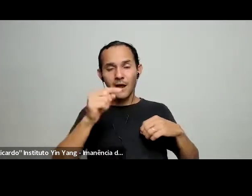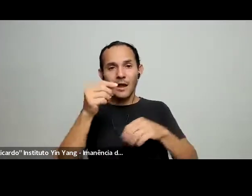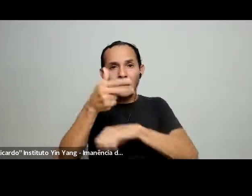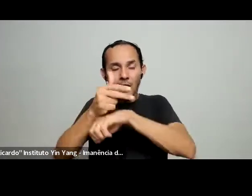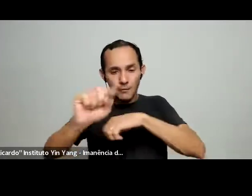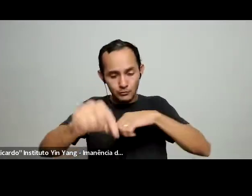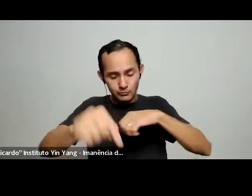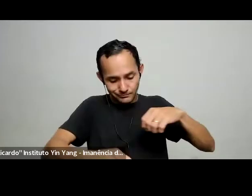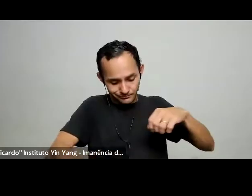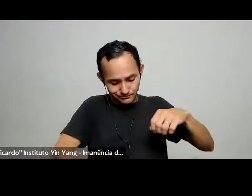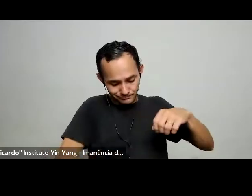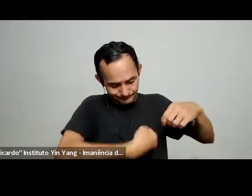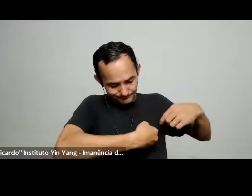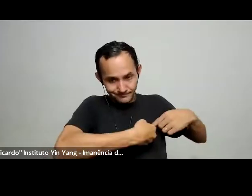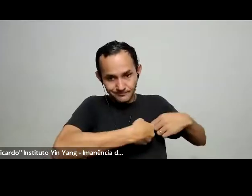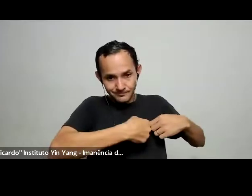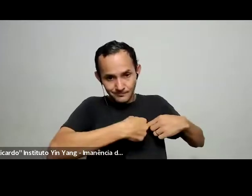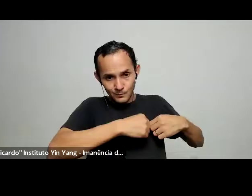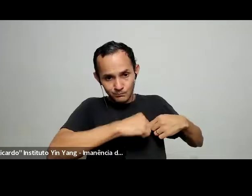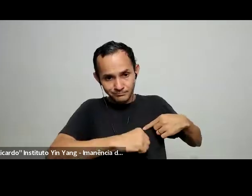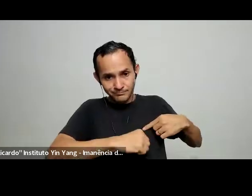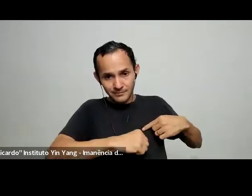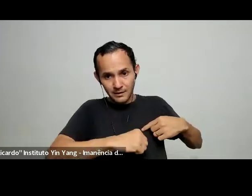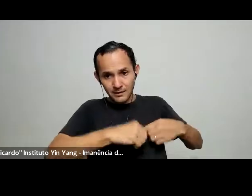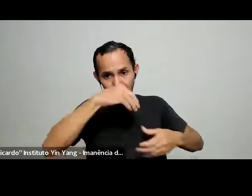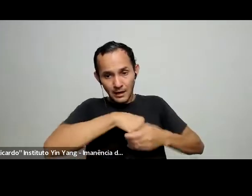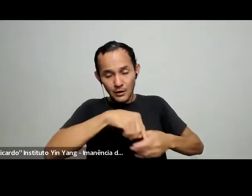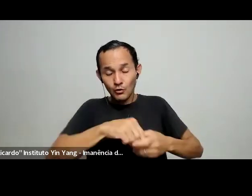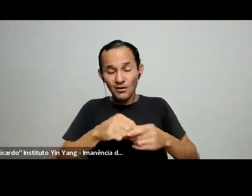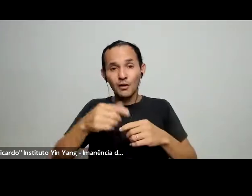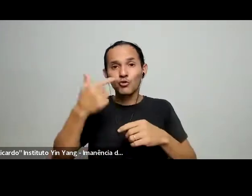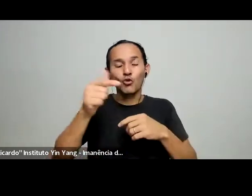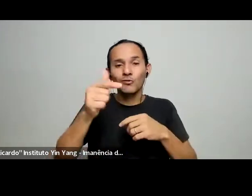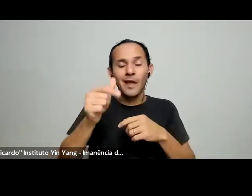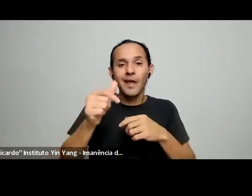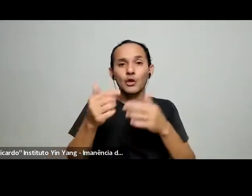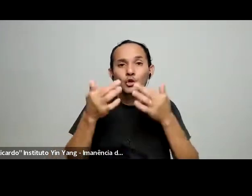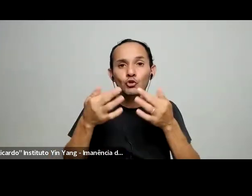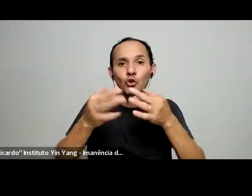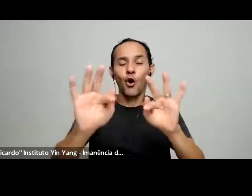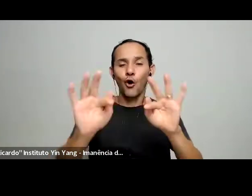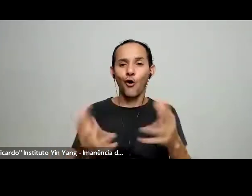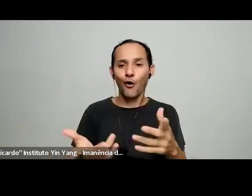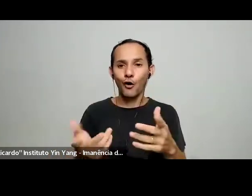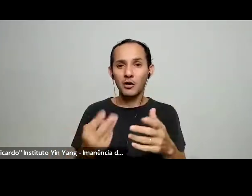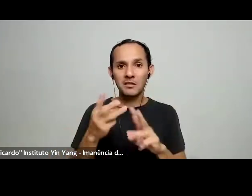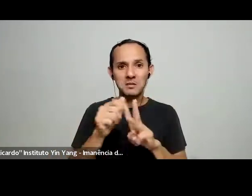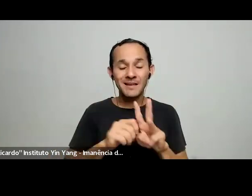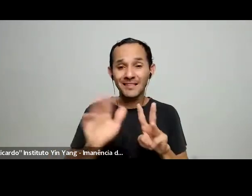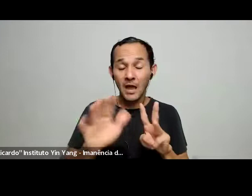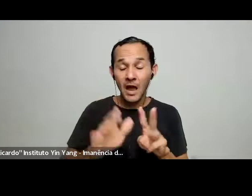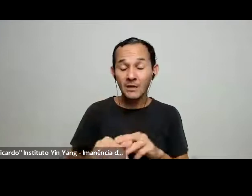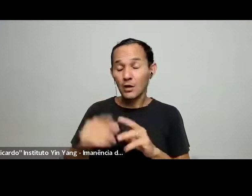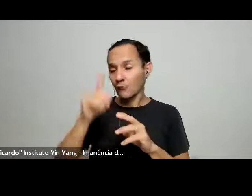lá no coração e evita um pós-operatório super doloroso de 3 meses e a pessoa nem fica no hospital